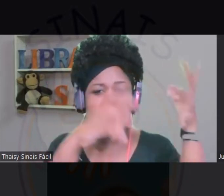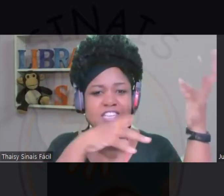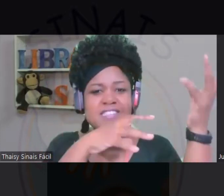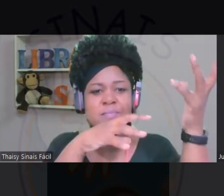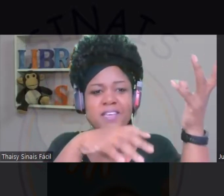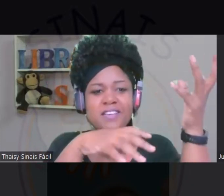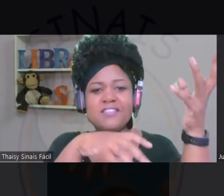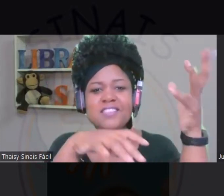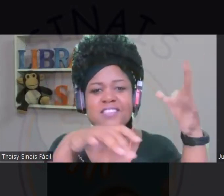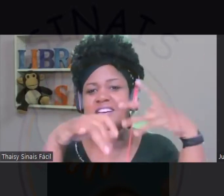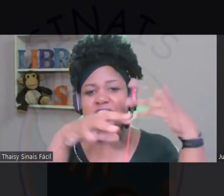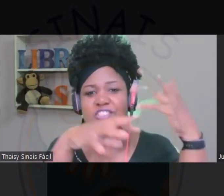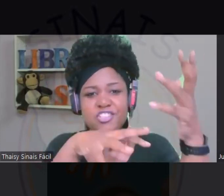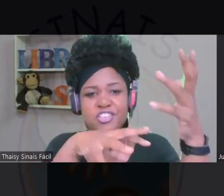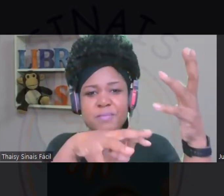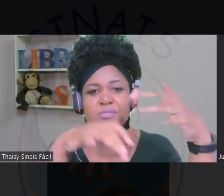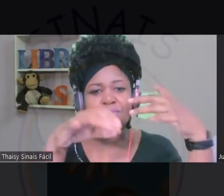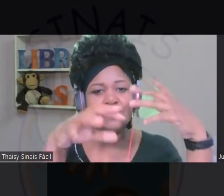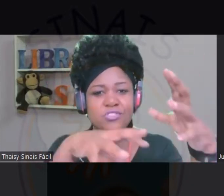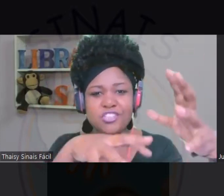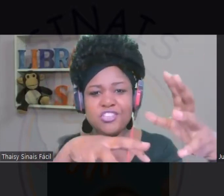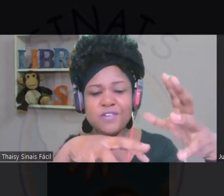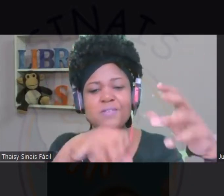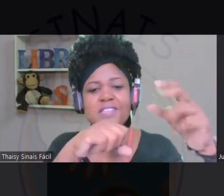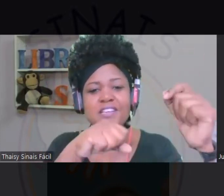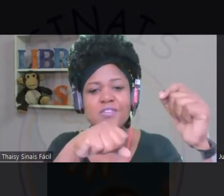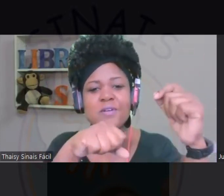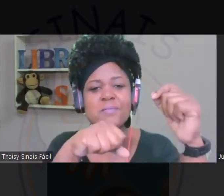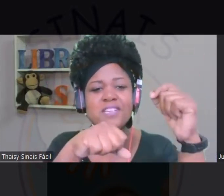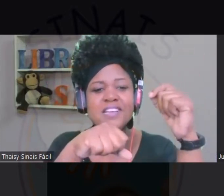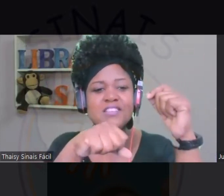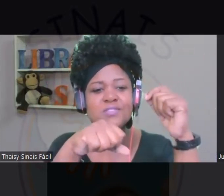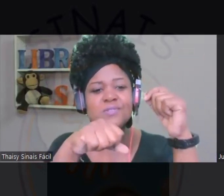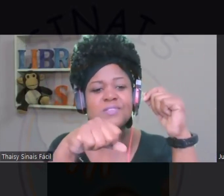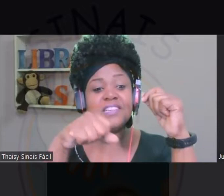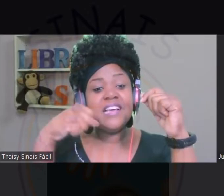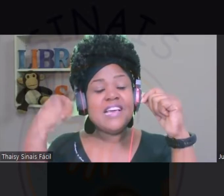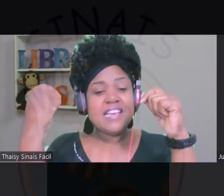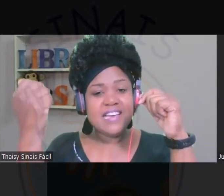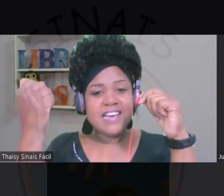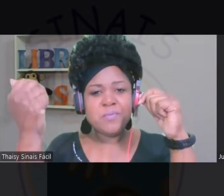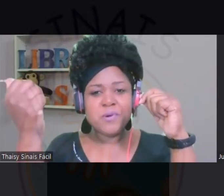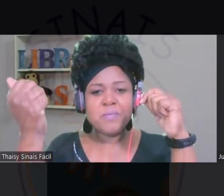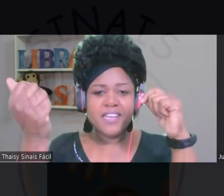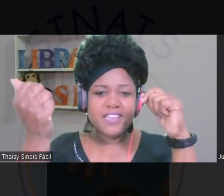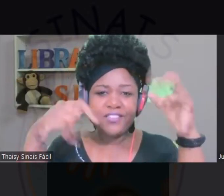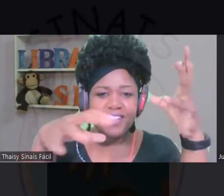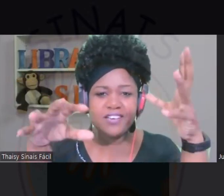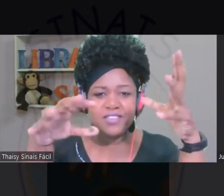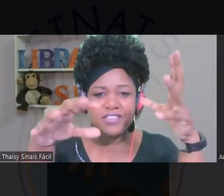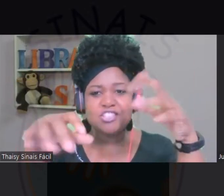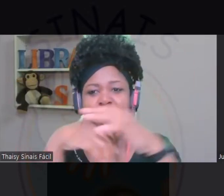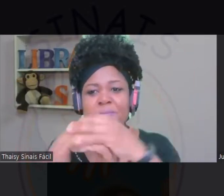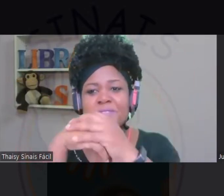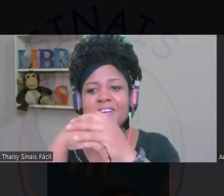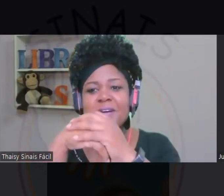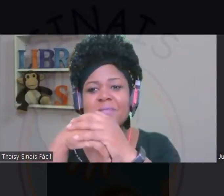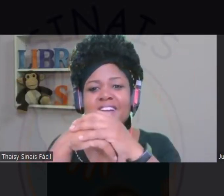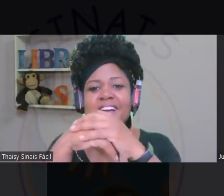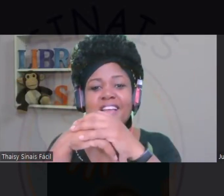já sabia língua de sinais, já tinha amigos surdos, já tinha contato com a comunidade surda. E aí o meu marido, né, quando a gente começou a namorar, ele